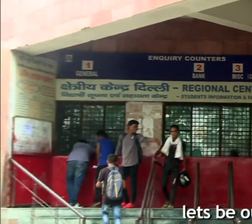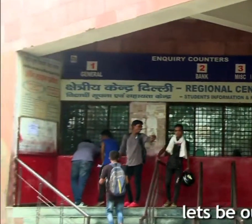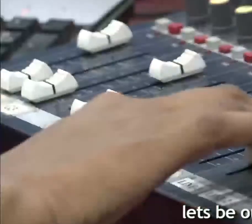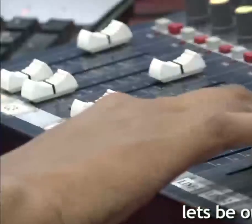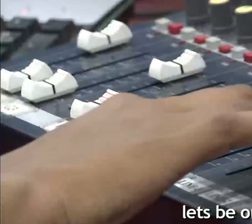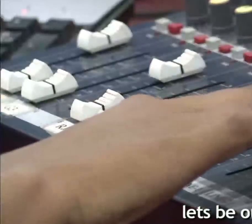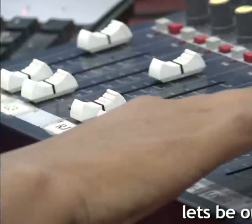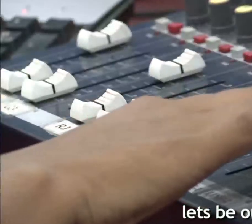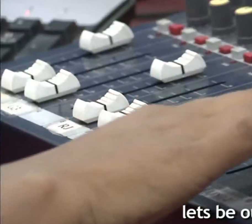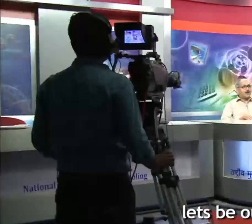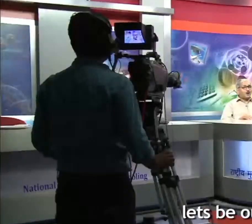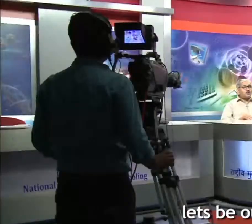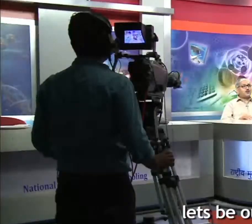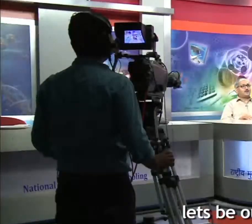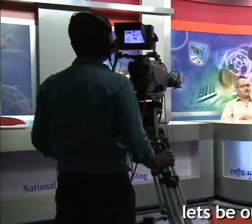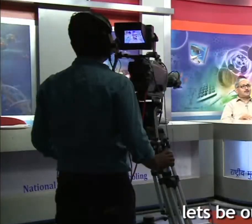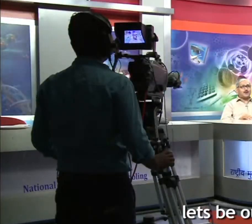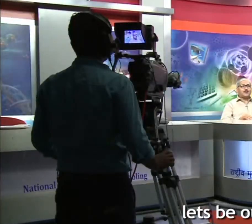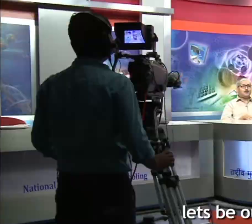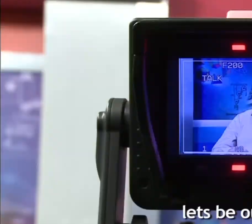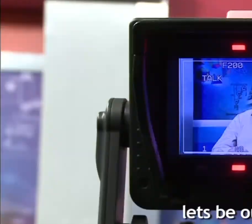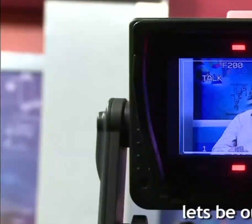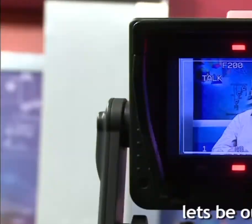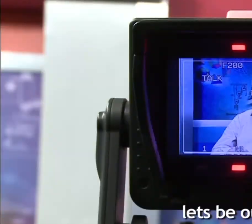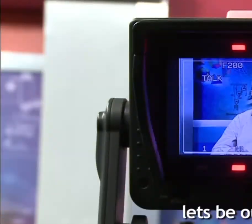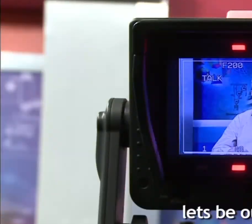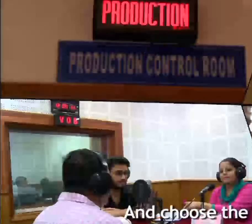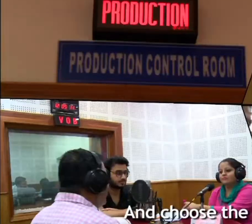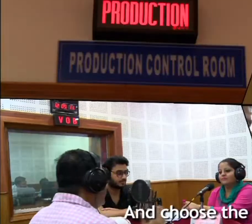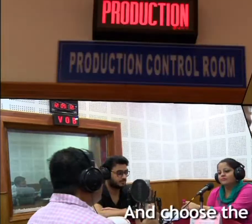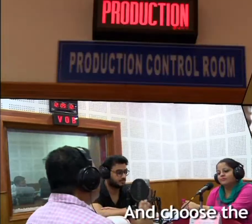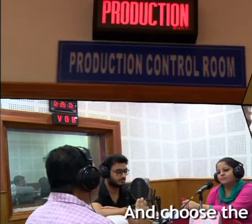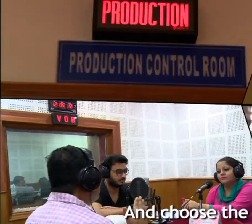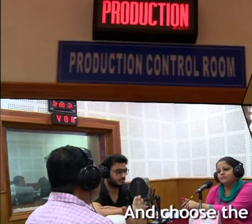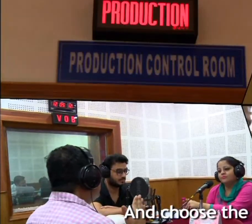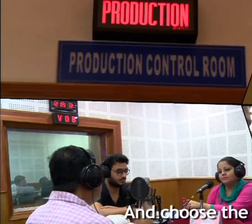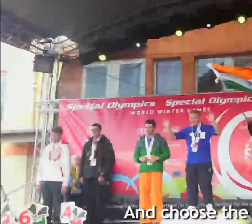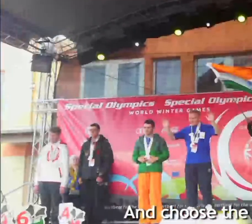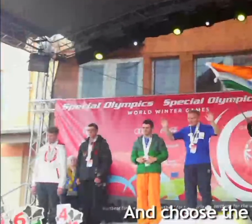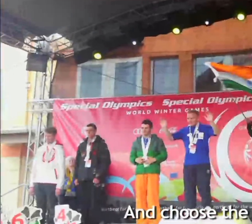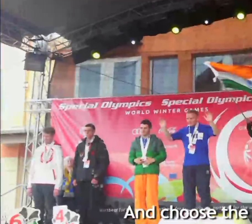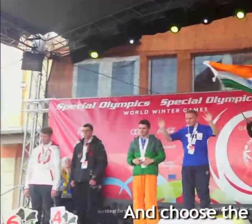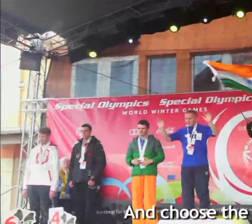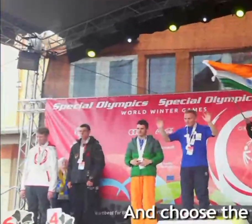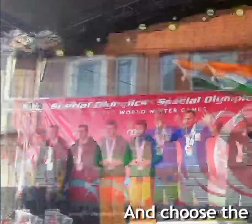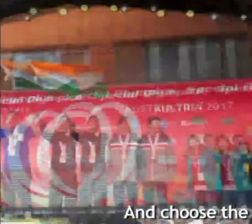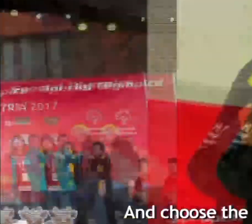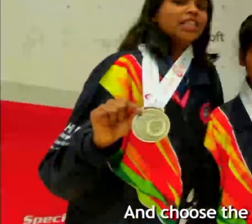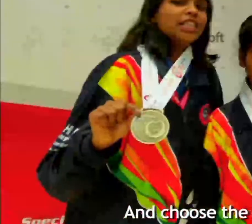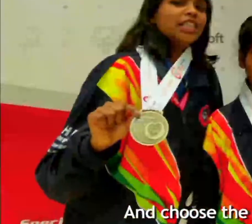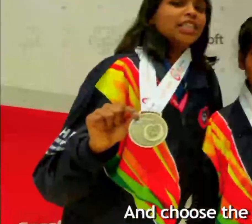जीत स्वयं बने, हम अपना रास्ता स्वयं